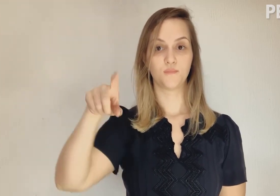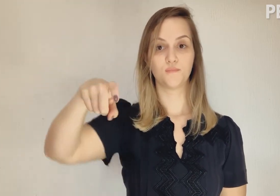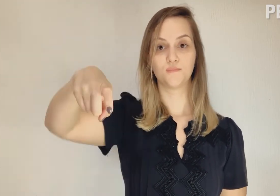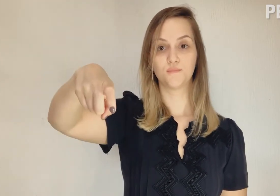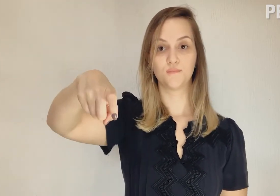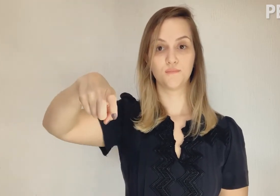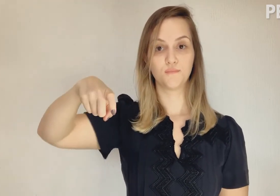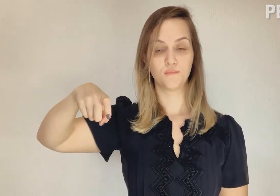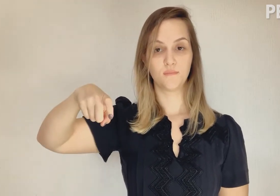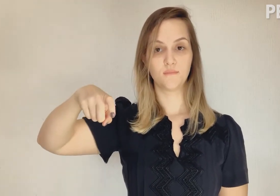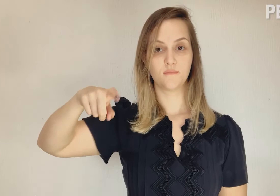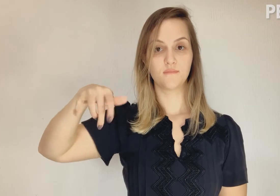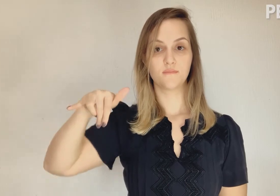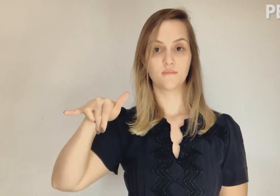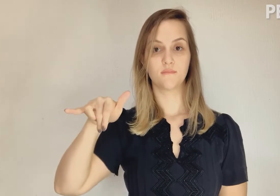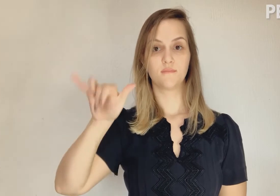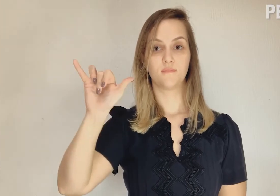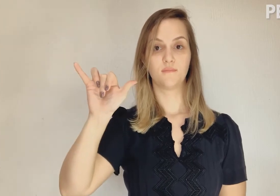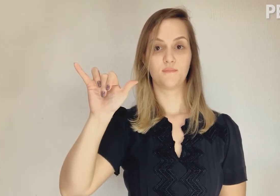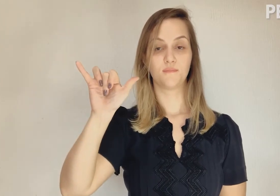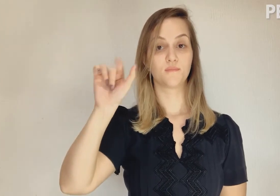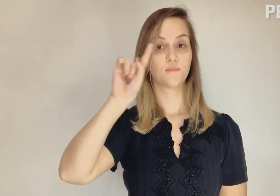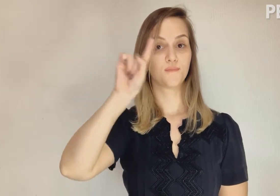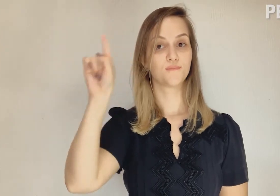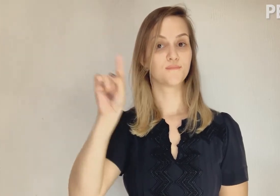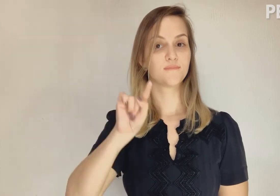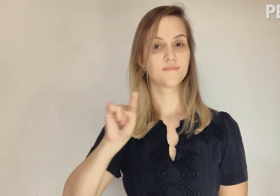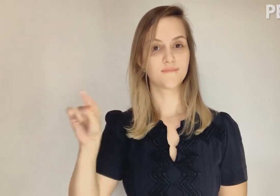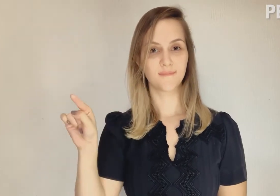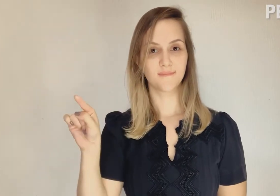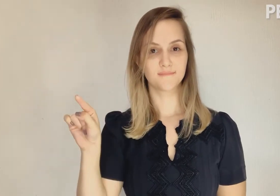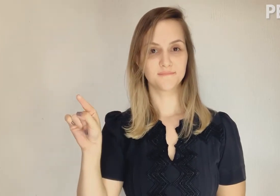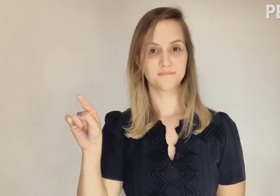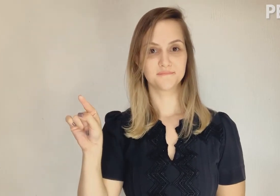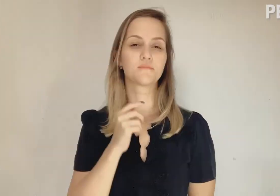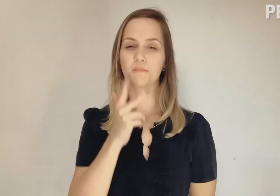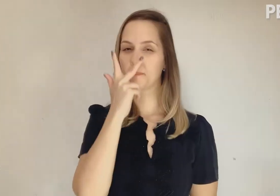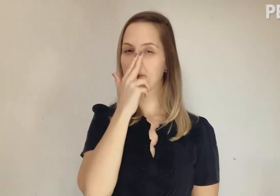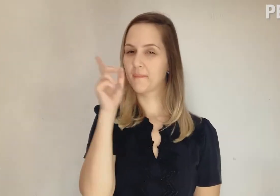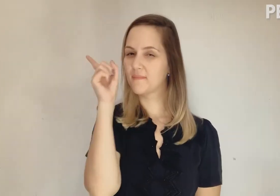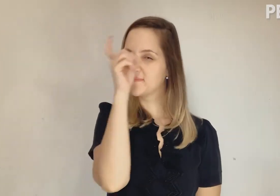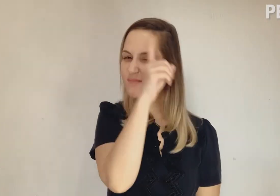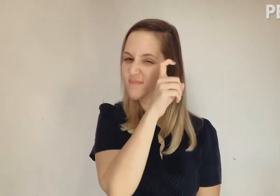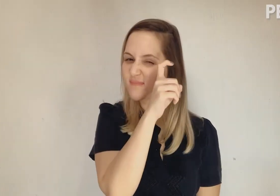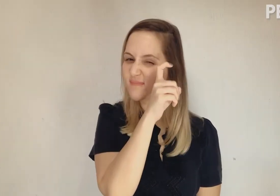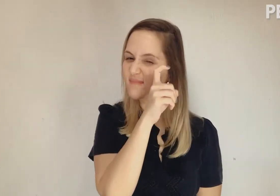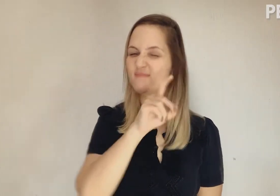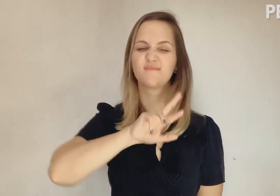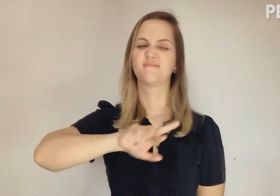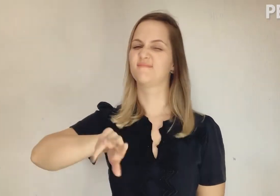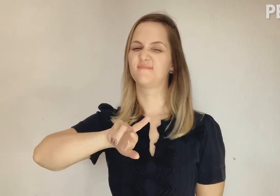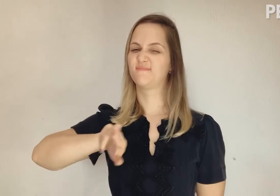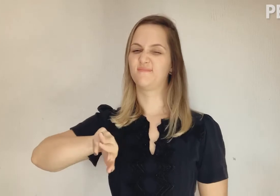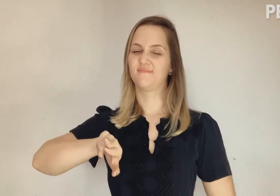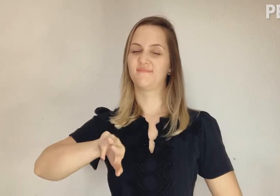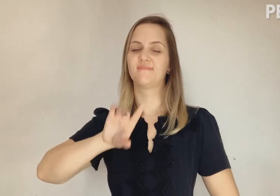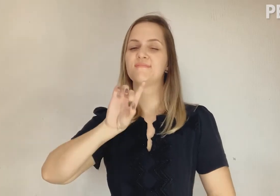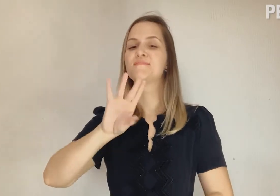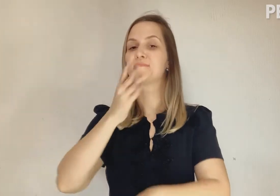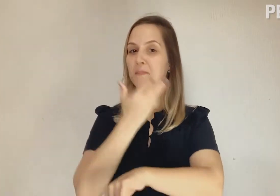W, X, Y e Z. Às vezes pode parecer difícil, mas não